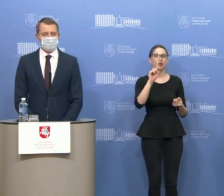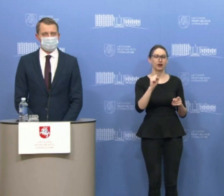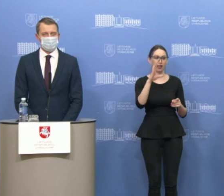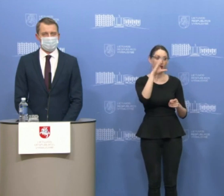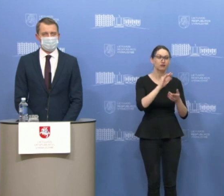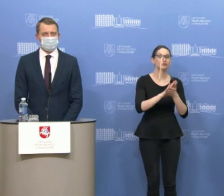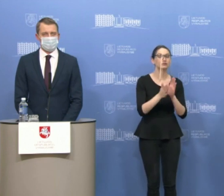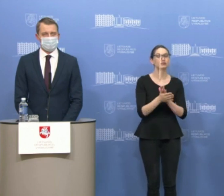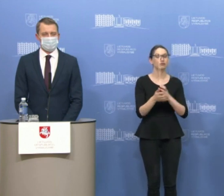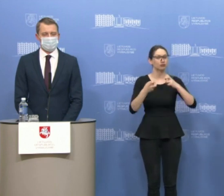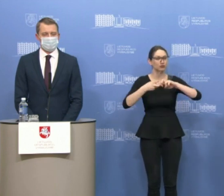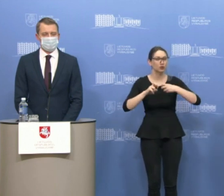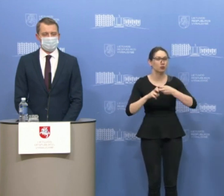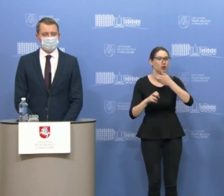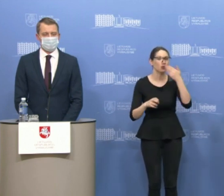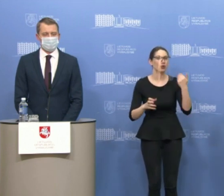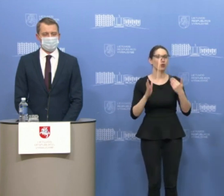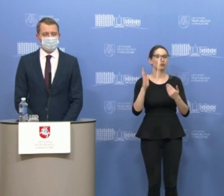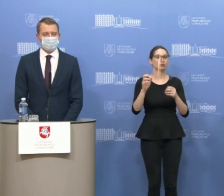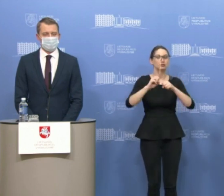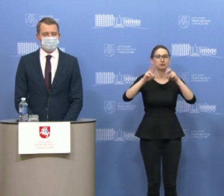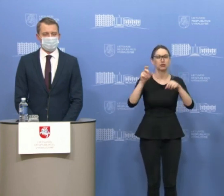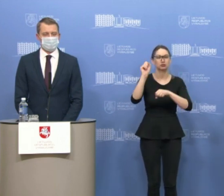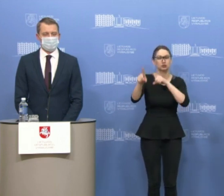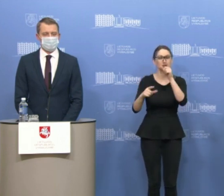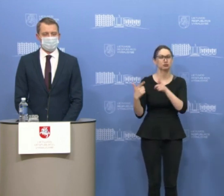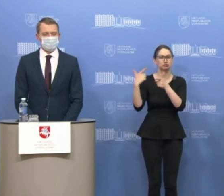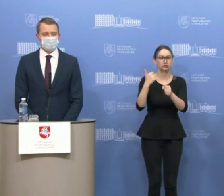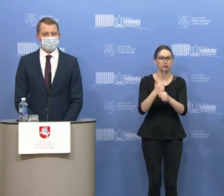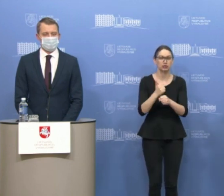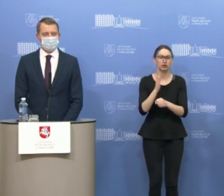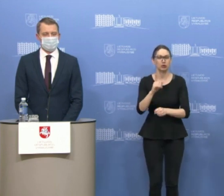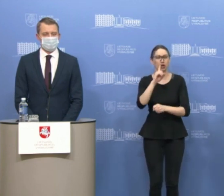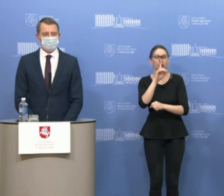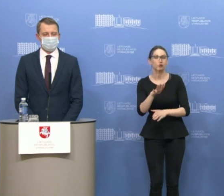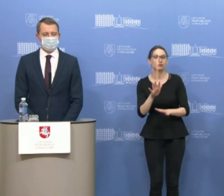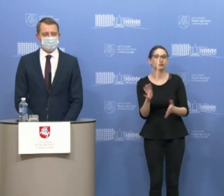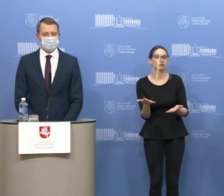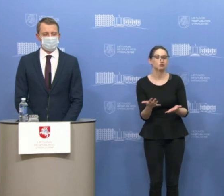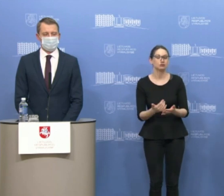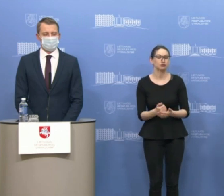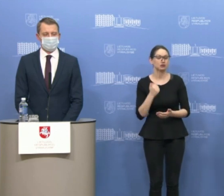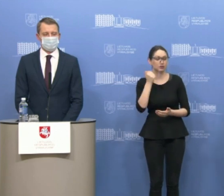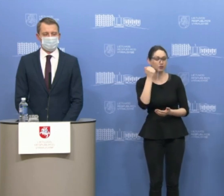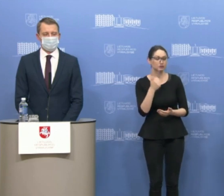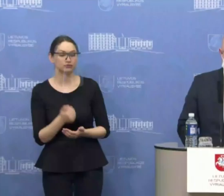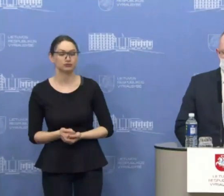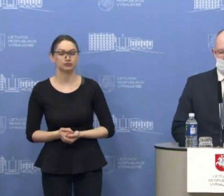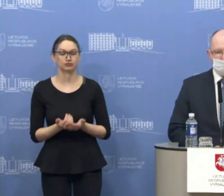paėgumais tvarkytis? Ar neplanuojat samdyti daugiau specialistų? Ar reikia daugiau darbo jėgos? Ačiū.